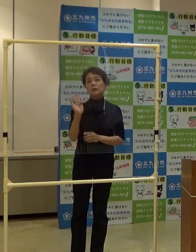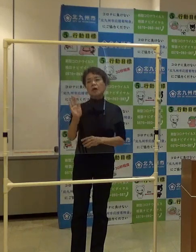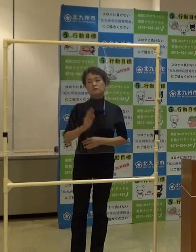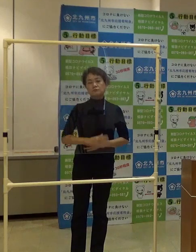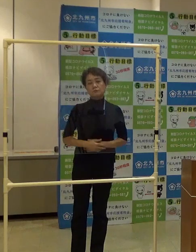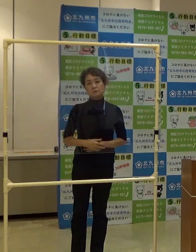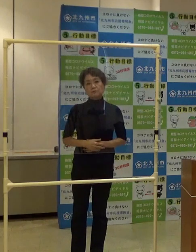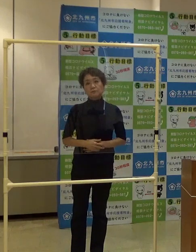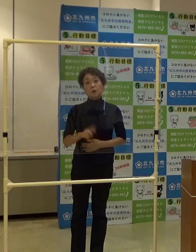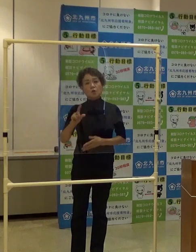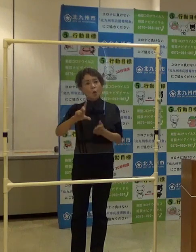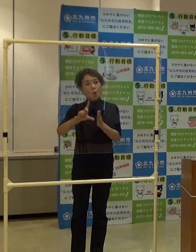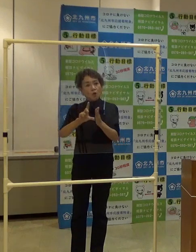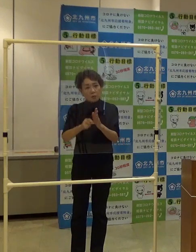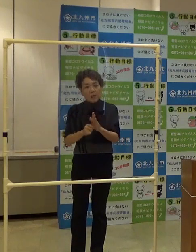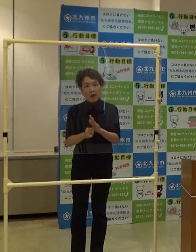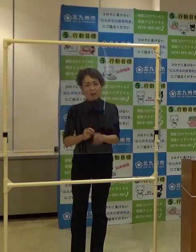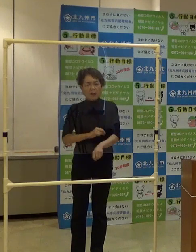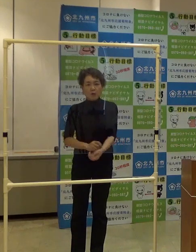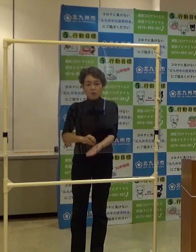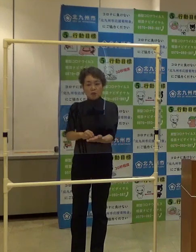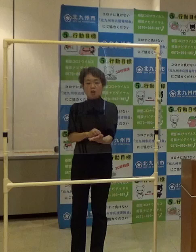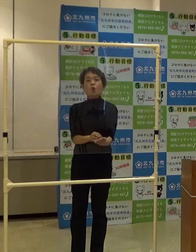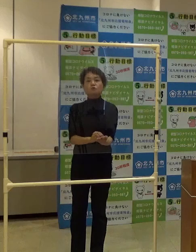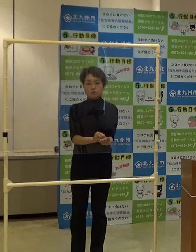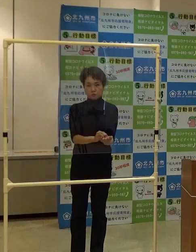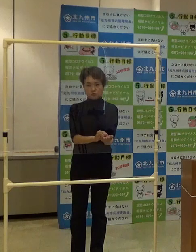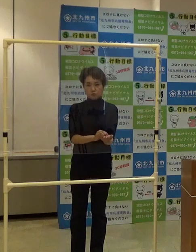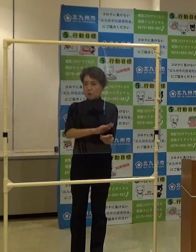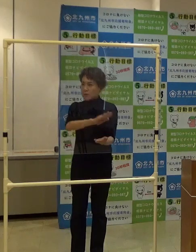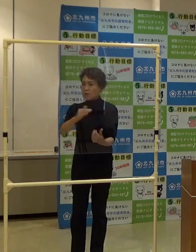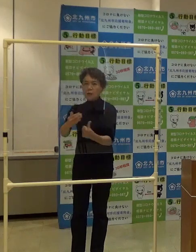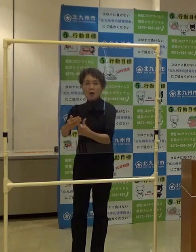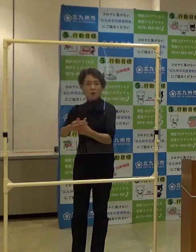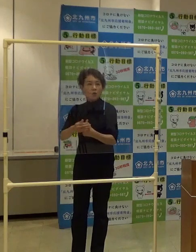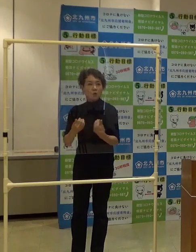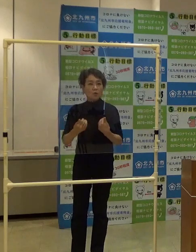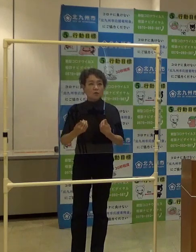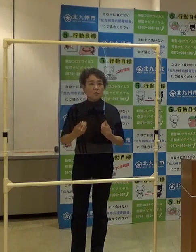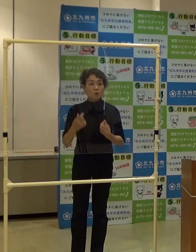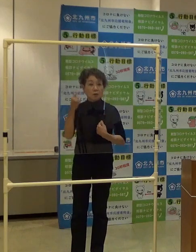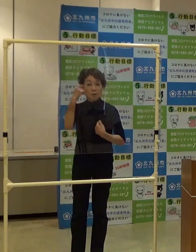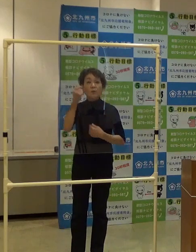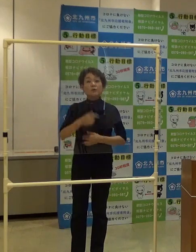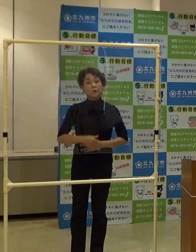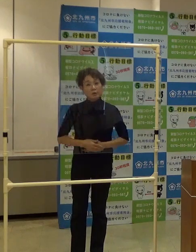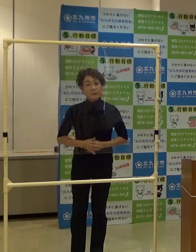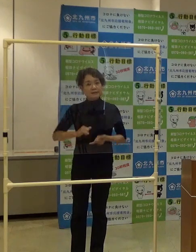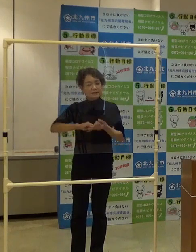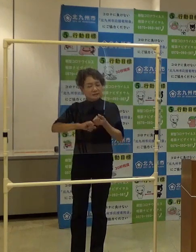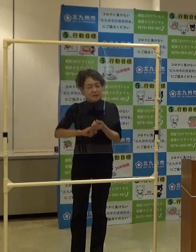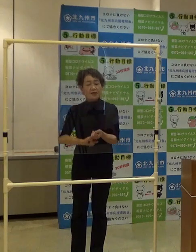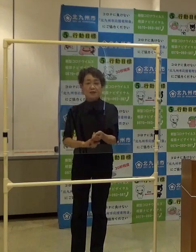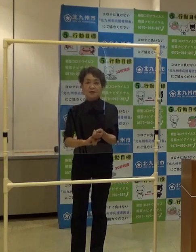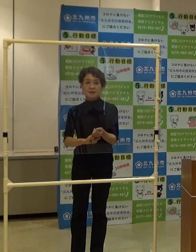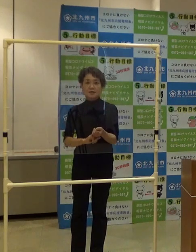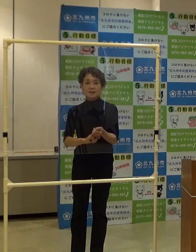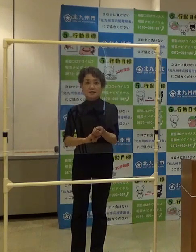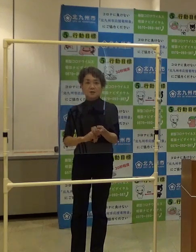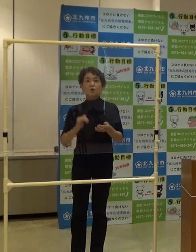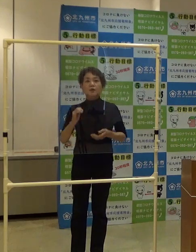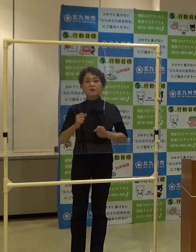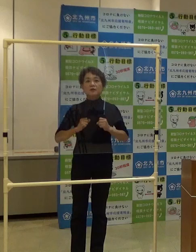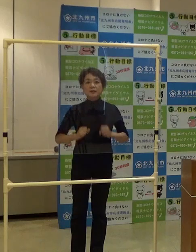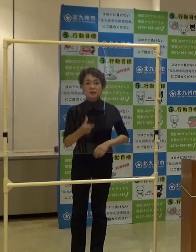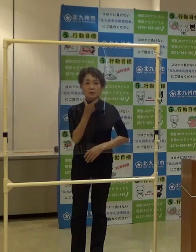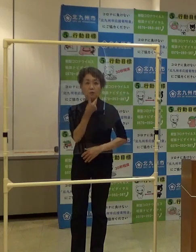特にそういう場合を記録していただく、そういう皆さんの協力が必要だと思います。ぜひそうしたことを実践をしてい